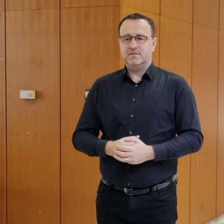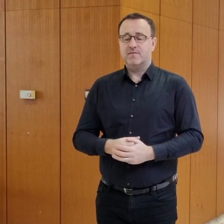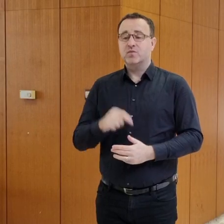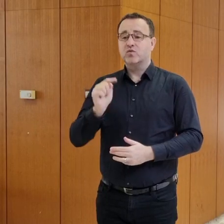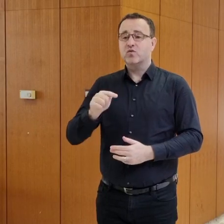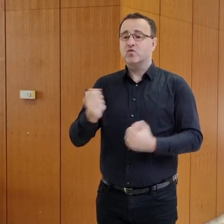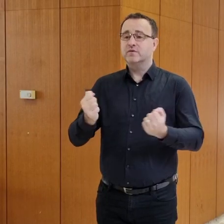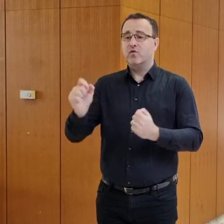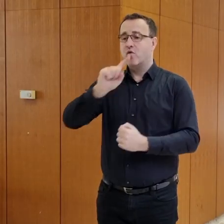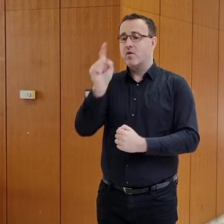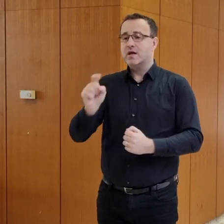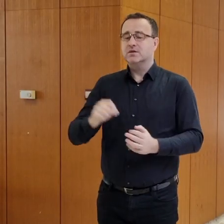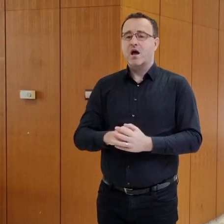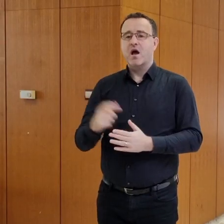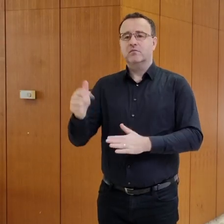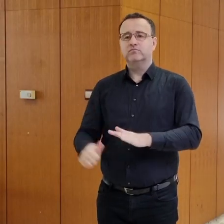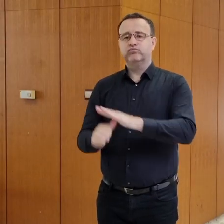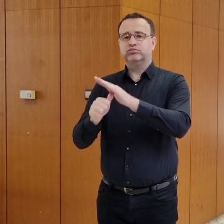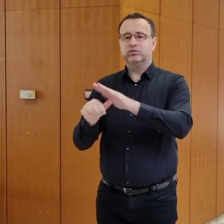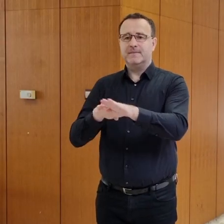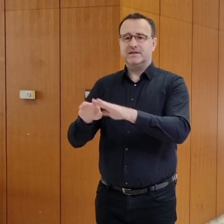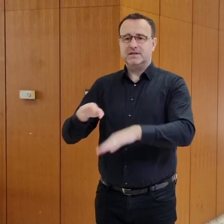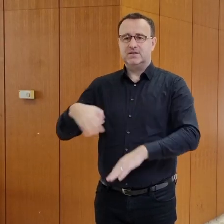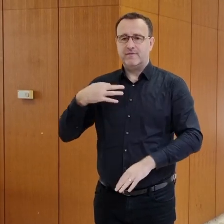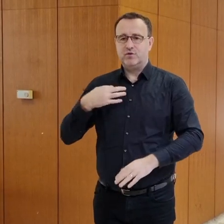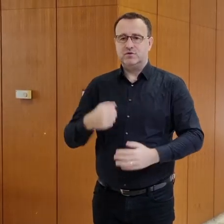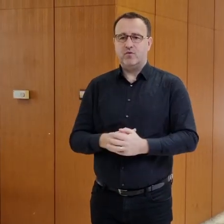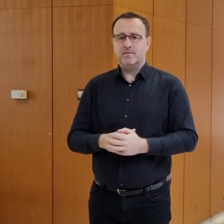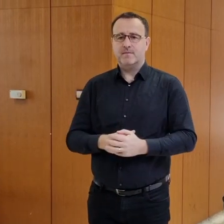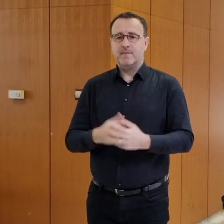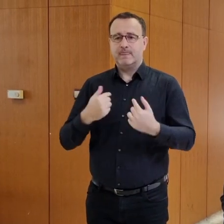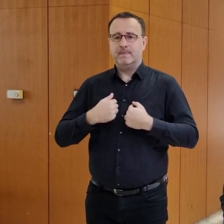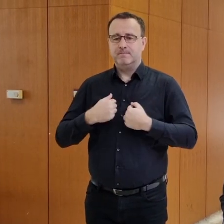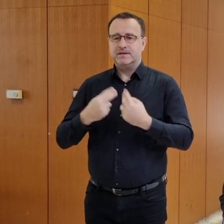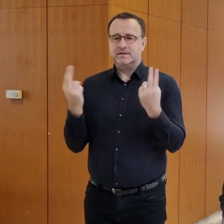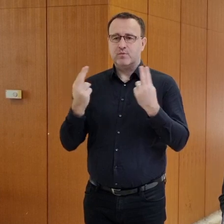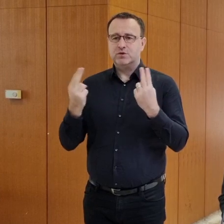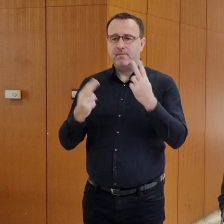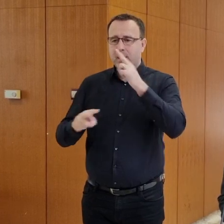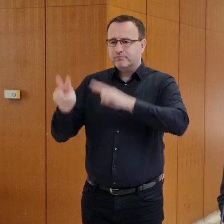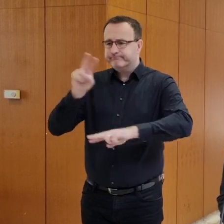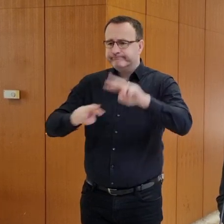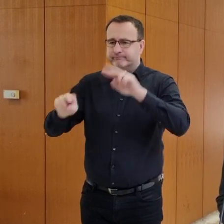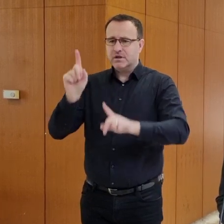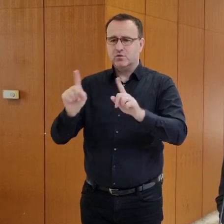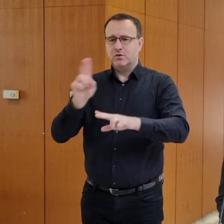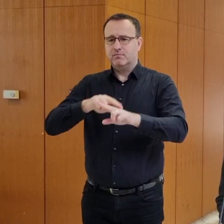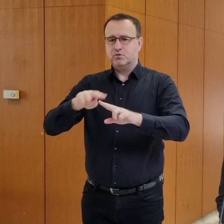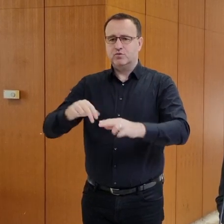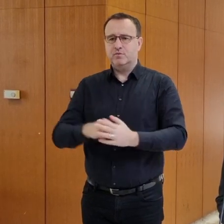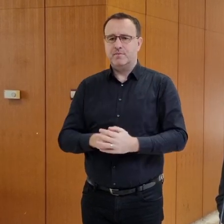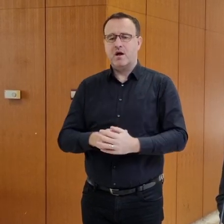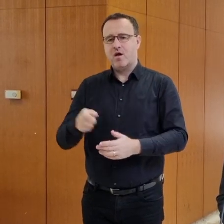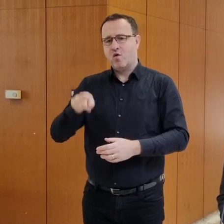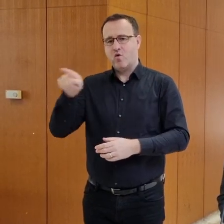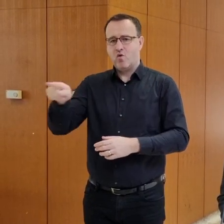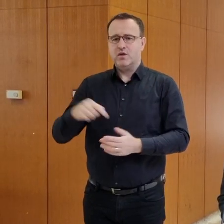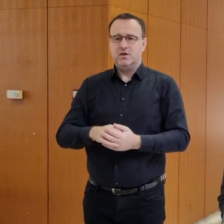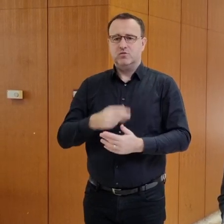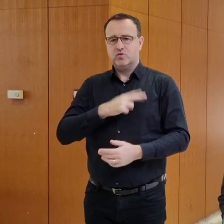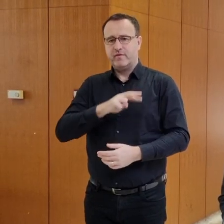skôr otázka na štatutárov rezortu zdravotníctva. My samozrejme preverujeme niektoré postupy, ale je na nich, aby tieto